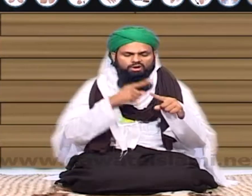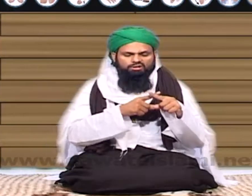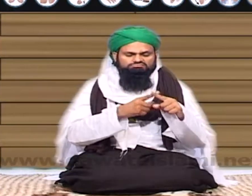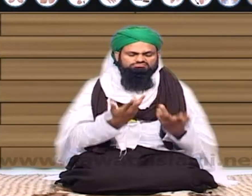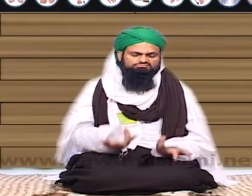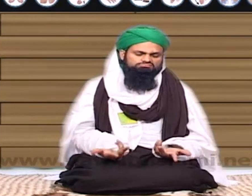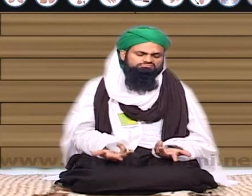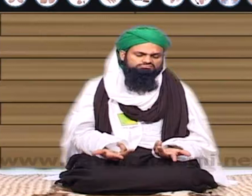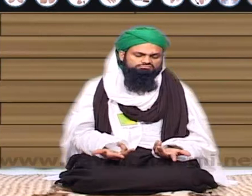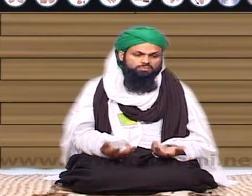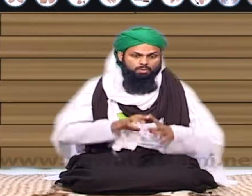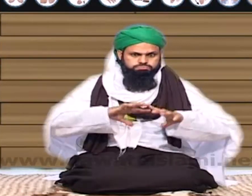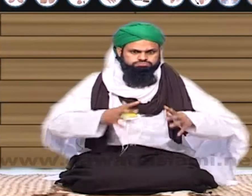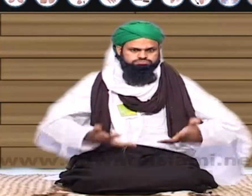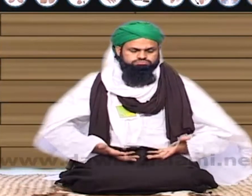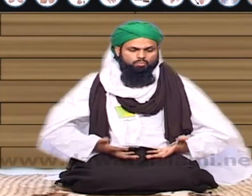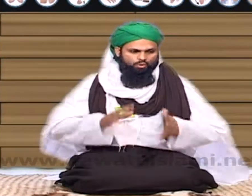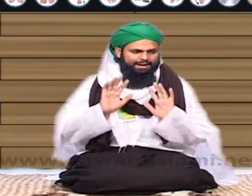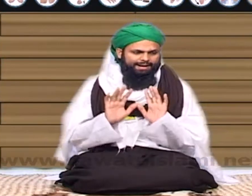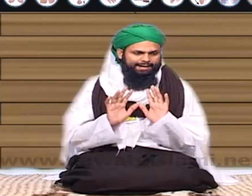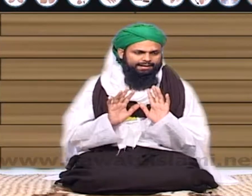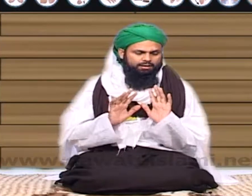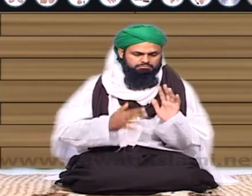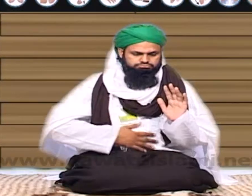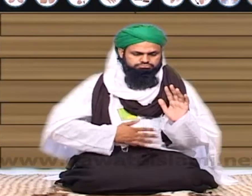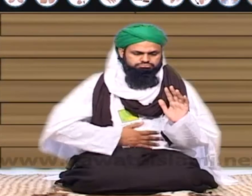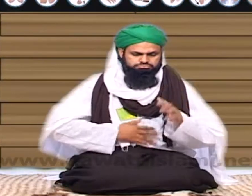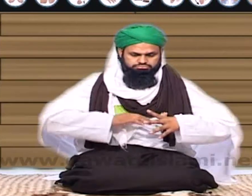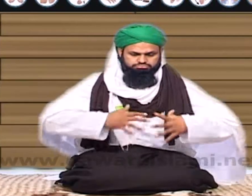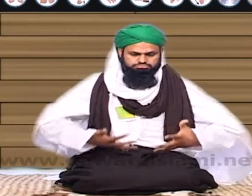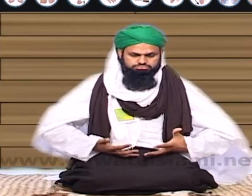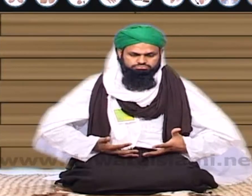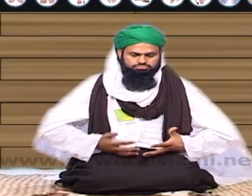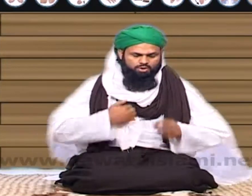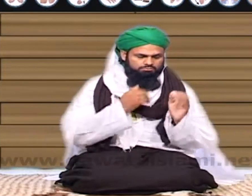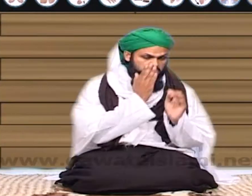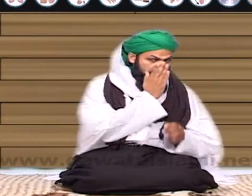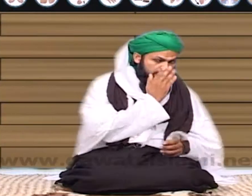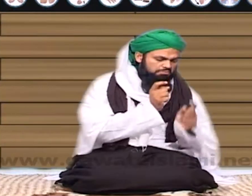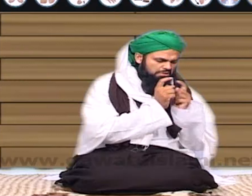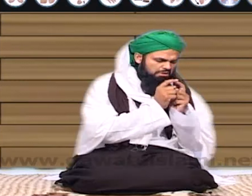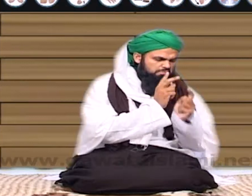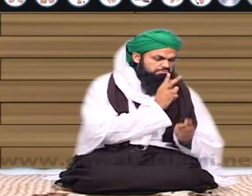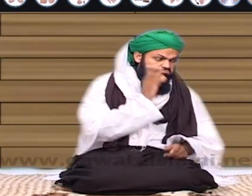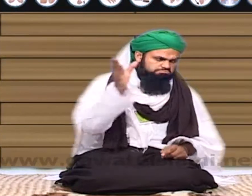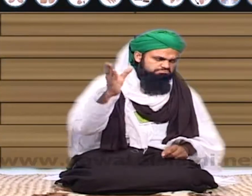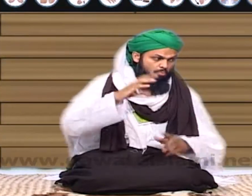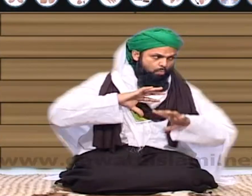ہو، غیبت شروع. کسی کو پیچھے سے موٹا، یعنی ہے موٹا ہو لیکن اس کو پیچھے سے موٹا کہنا